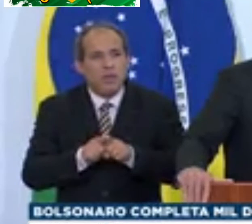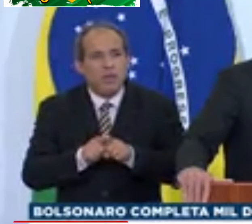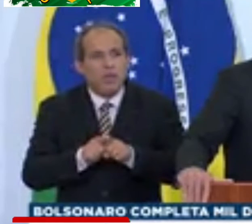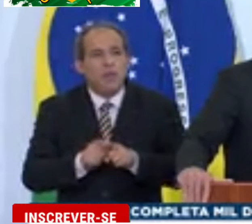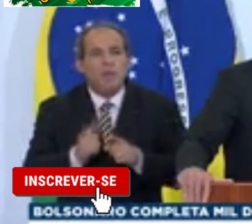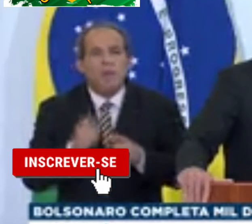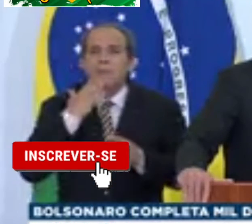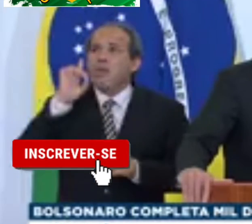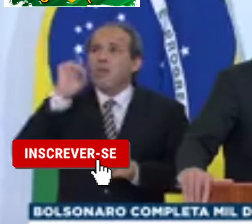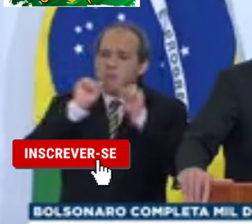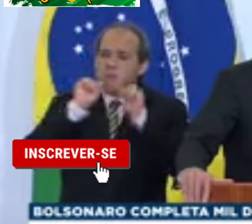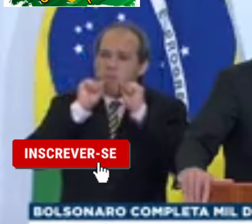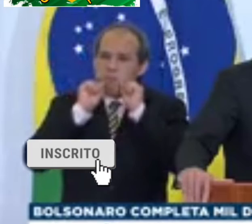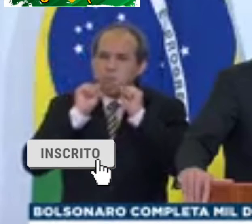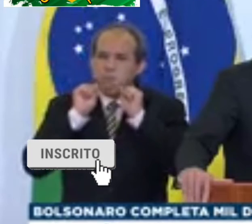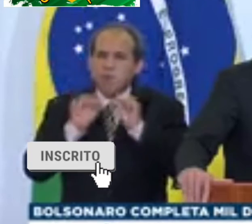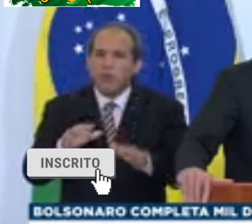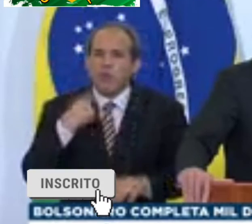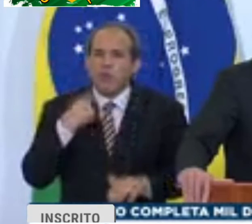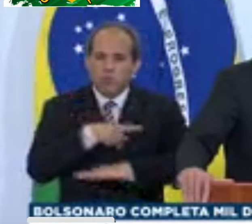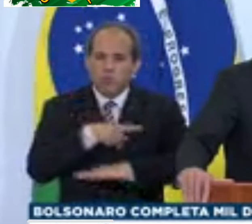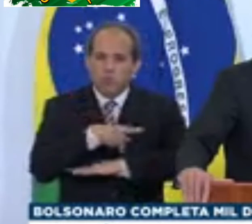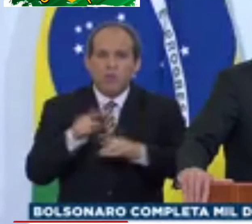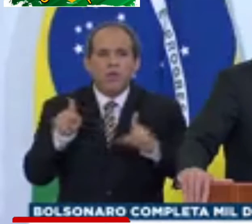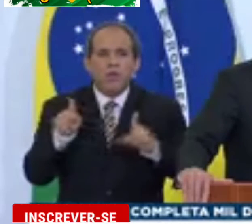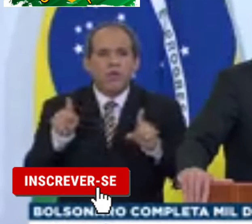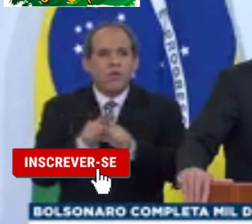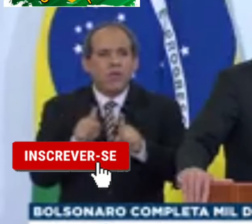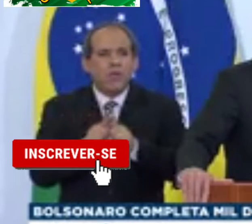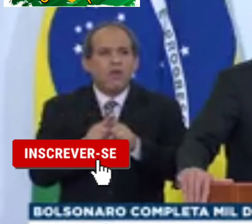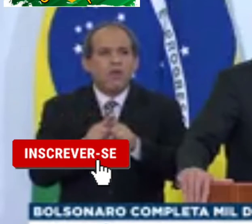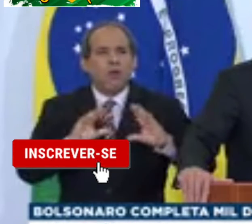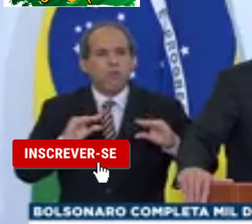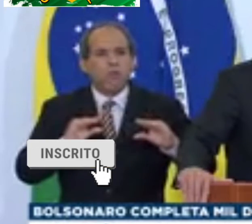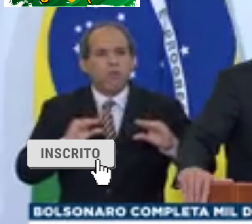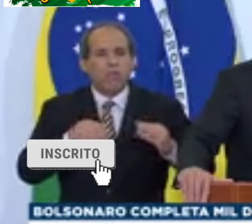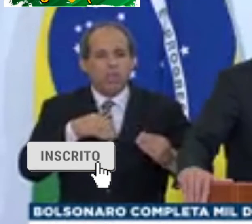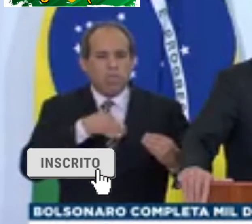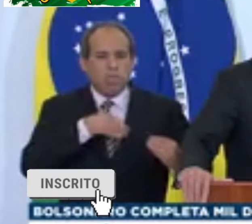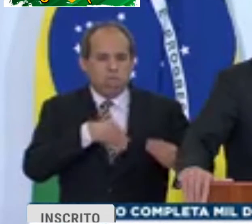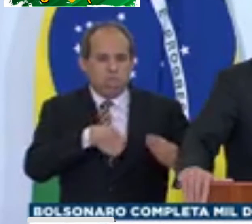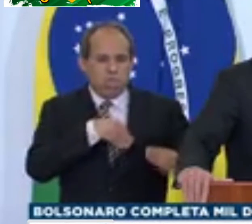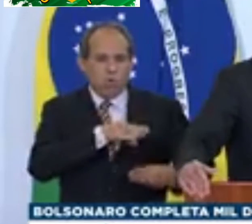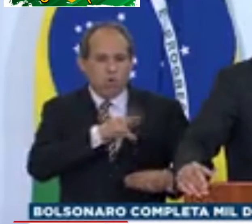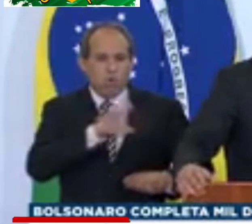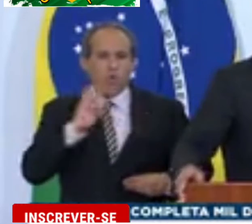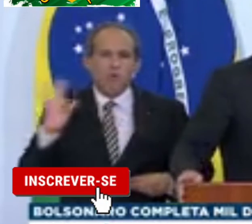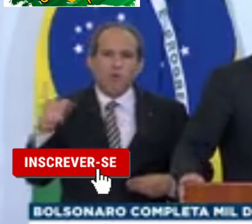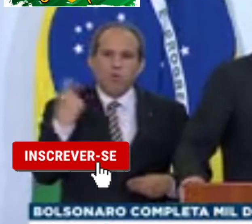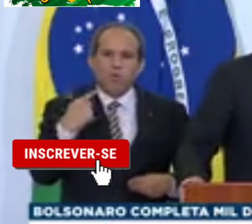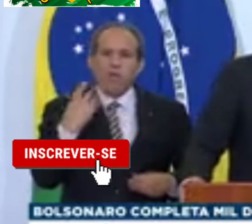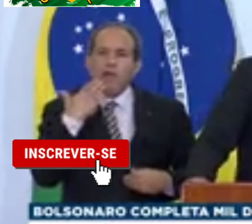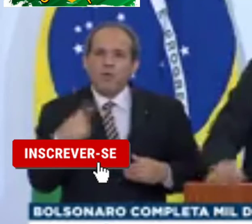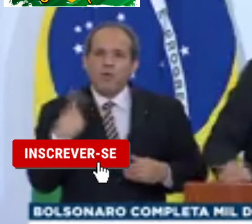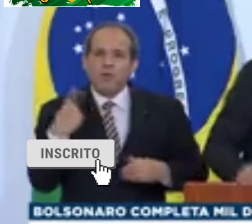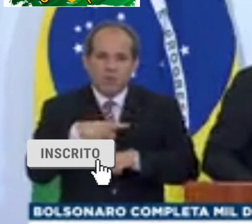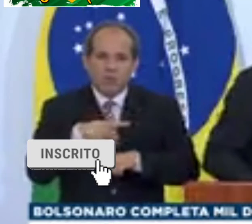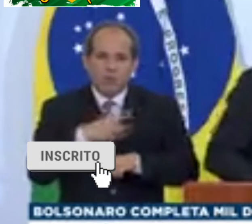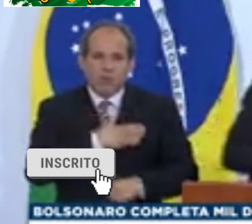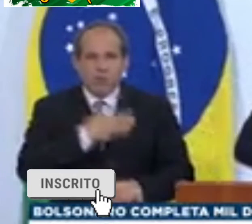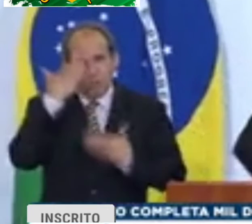Deus que abençoe o nosso país e amoleça o coração de cada um de nós para o bem da nossa pátria. Muito obrigado.